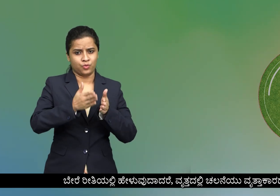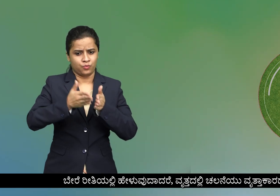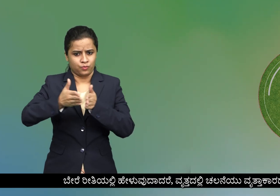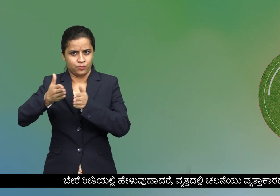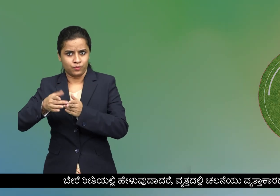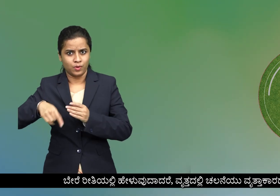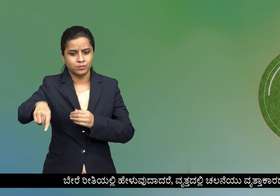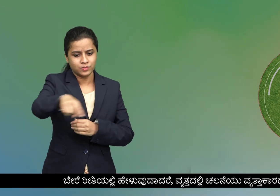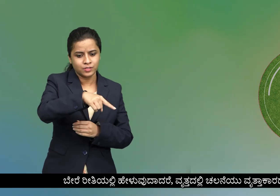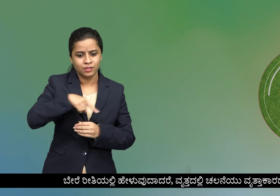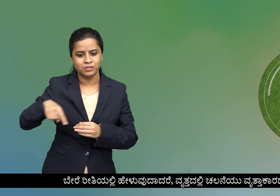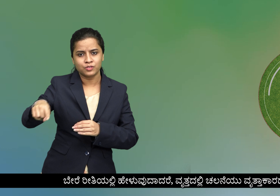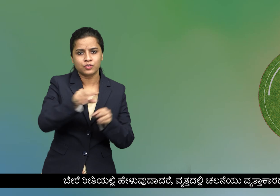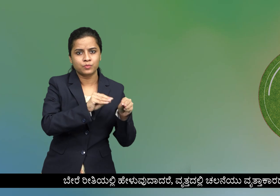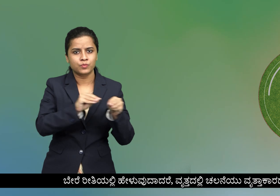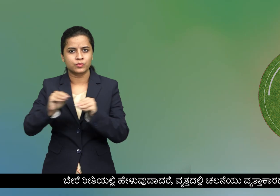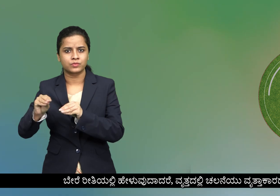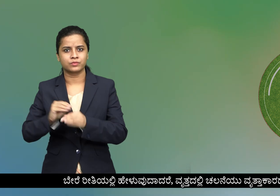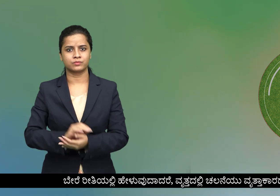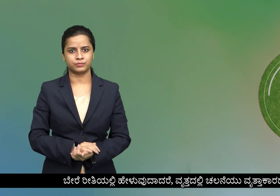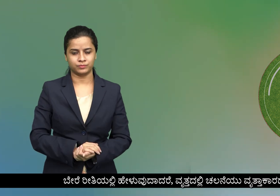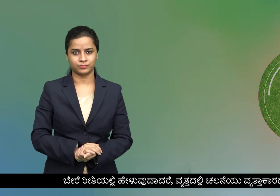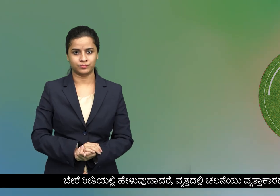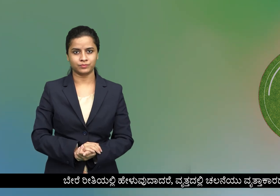ರೀತಿಯಲ್ಲಿ ಹೇಳೋದಾದ್ರೆ ವೃತ್ತದಲ್ಲಿ ಚಲನೆಯು ವೃತ್ತಾಕಾರದ ಚಲನೆಯಾಗಿದೆ.